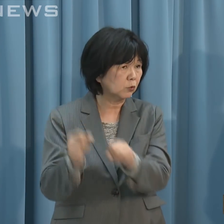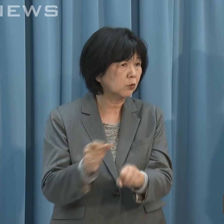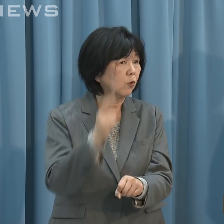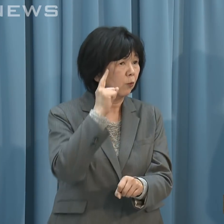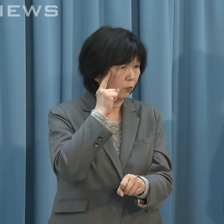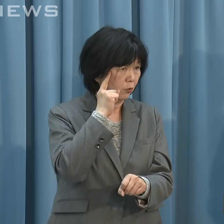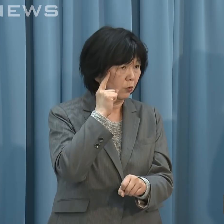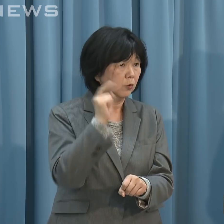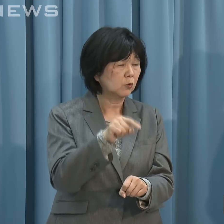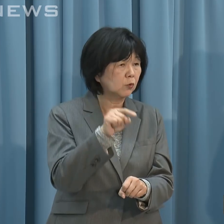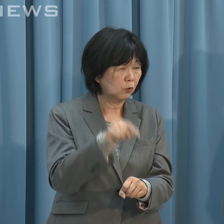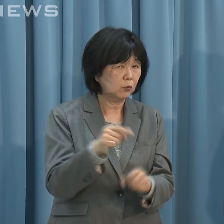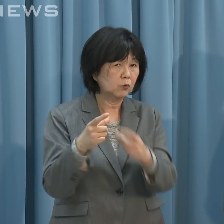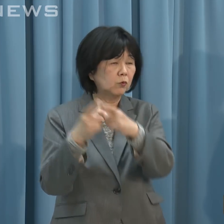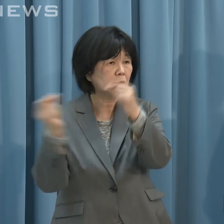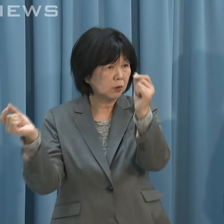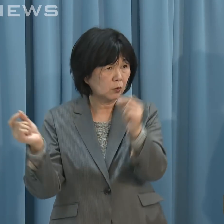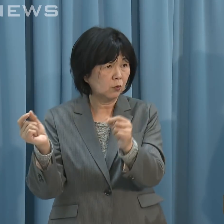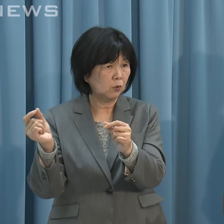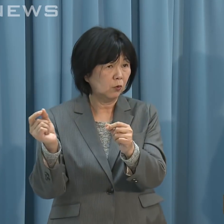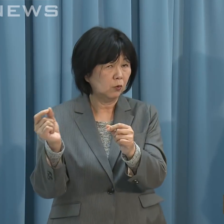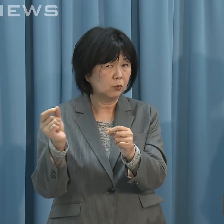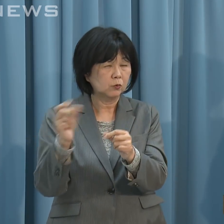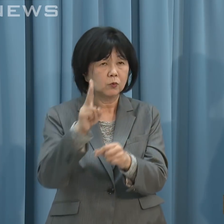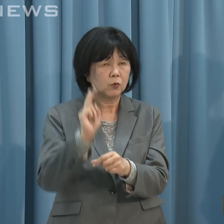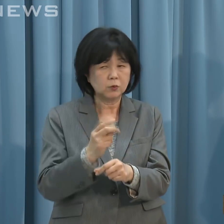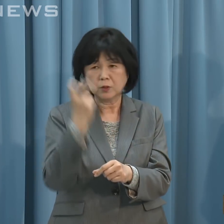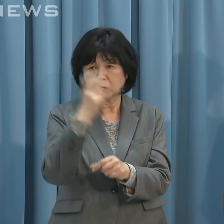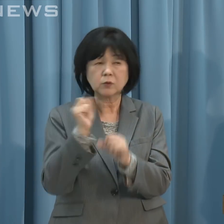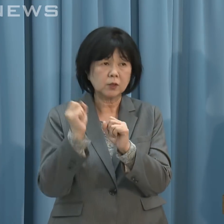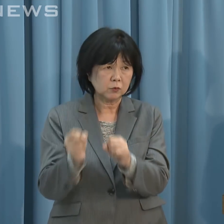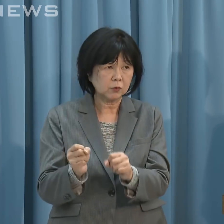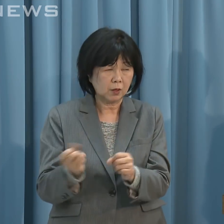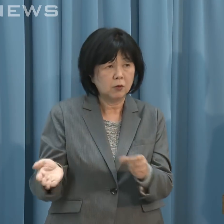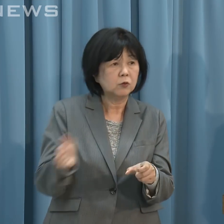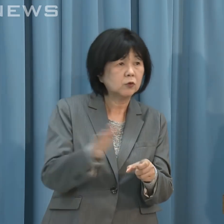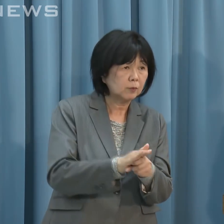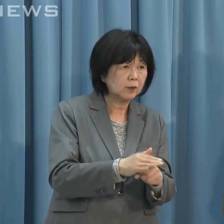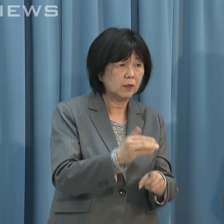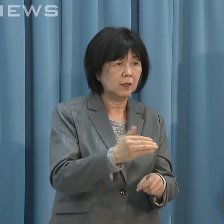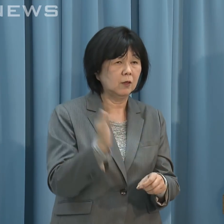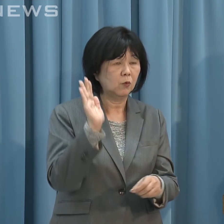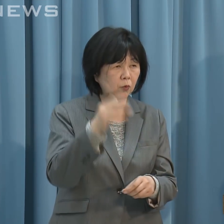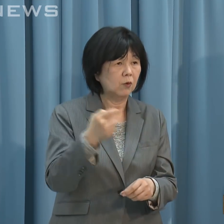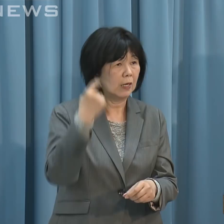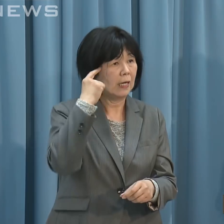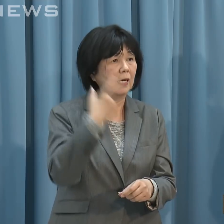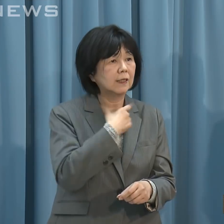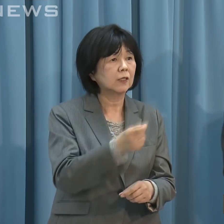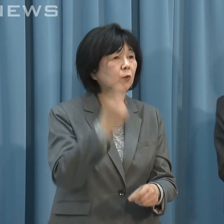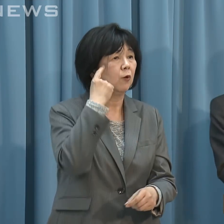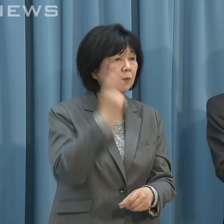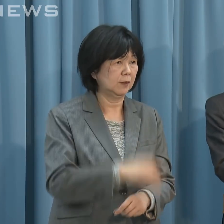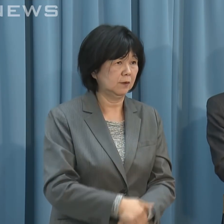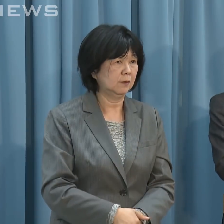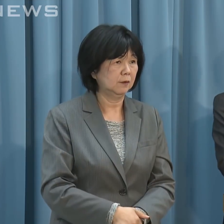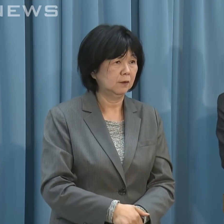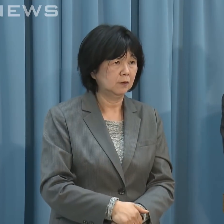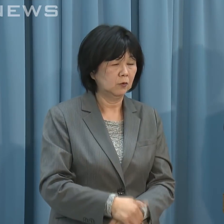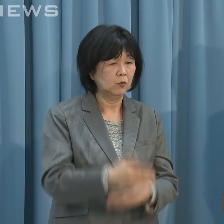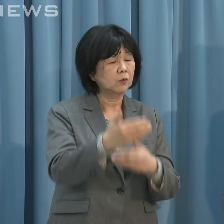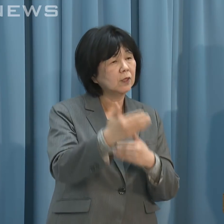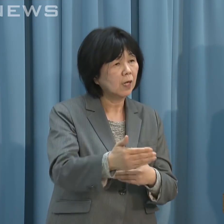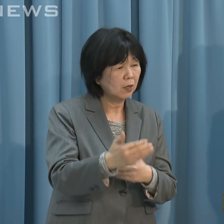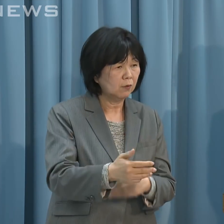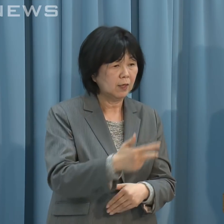思いますので、そういった国のどういう調査をするかとも含めて考えたいと思います。 その期間に来た1